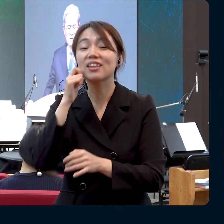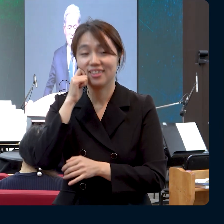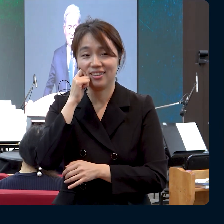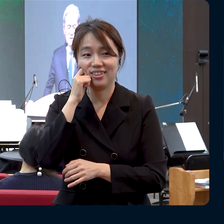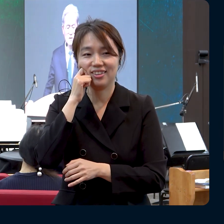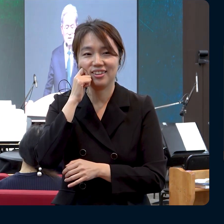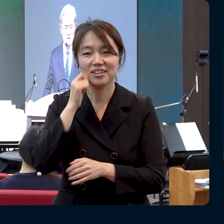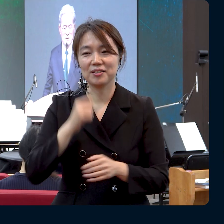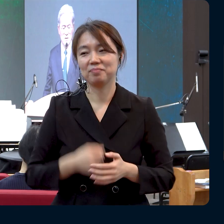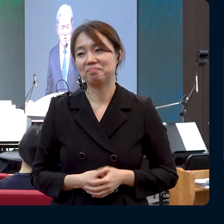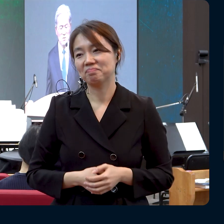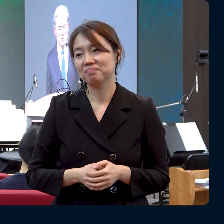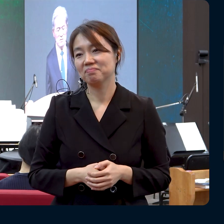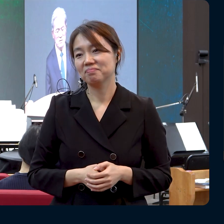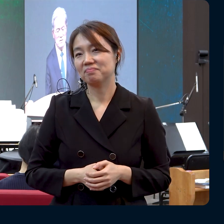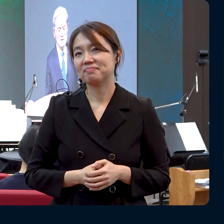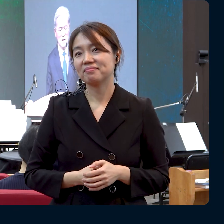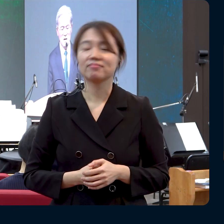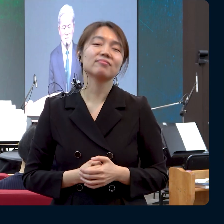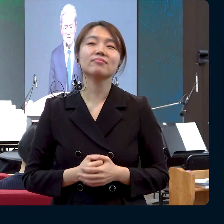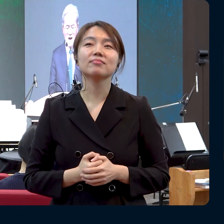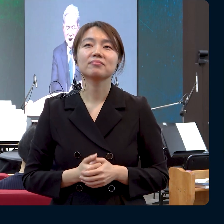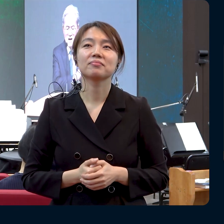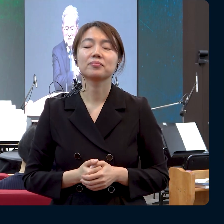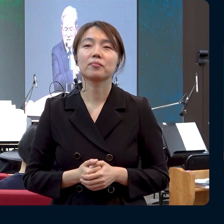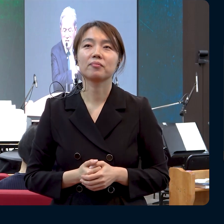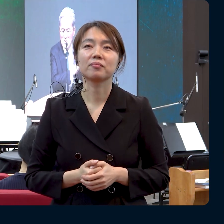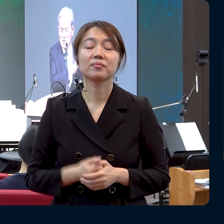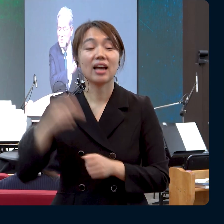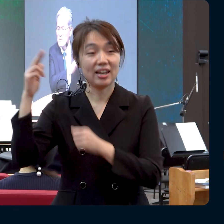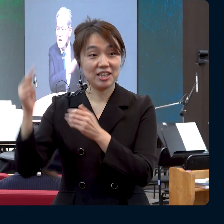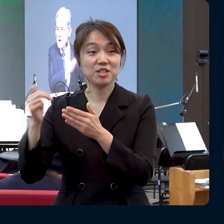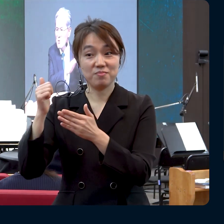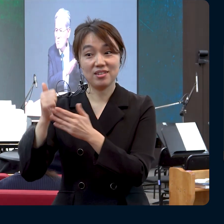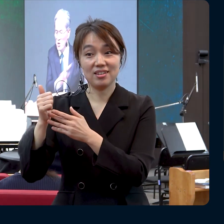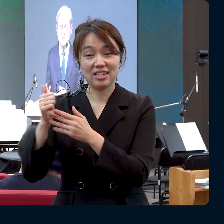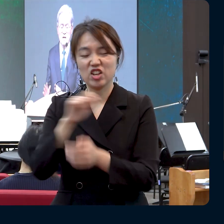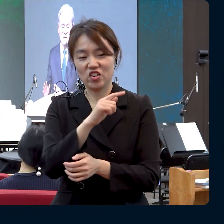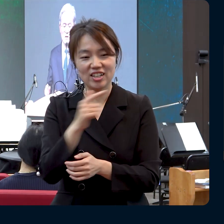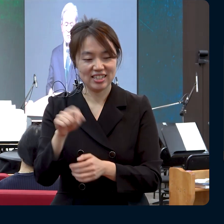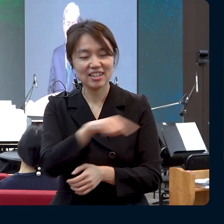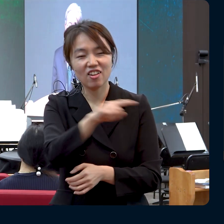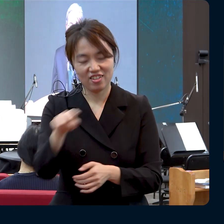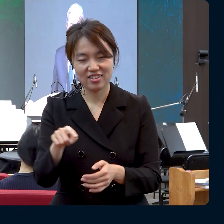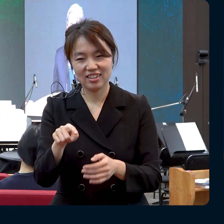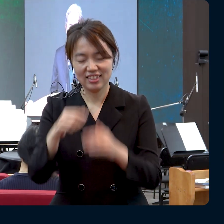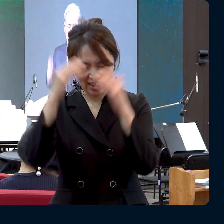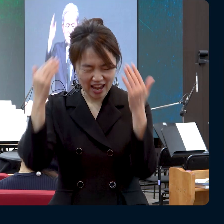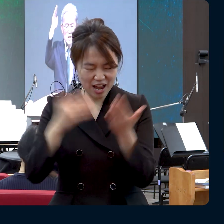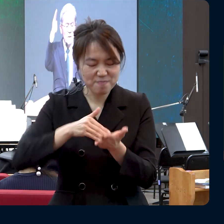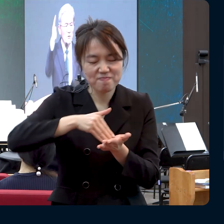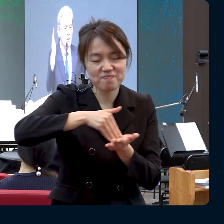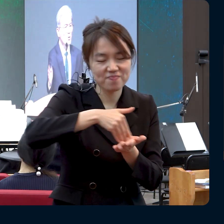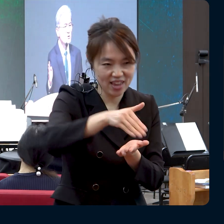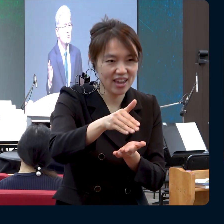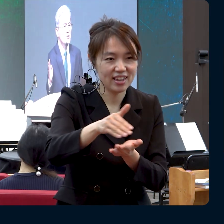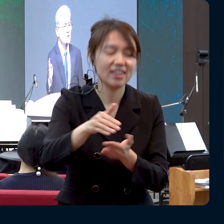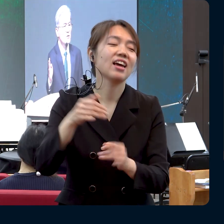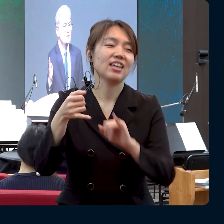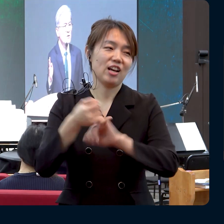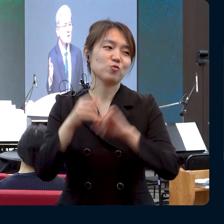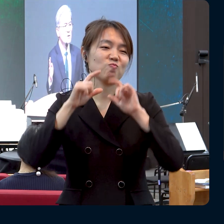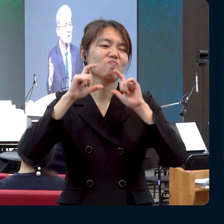거예요. 이런 것들을 하나님이 다 쓸어내어 버리시겠다는 겁니다. 이것이 예배의